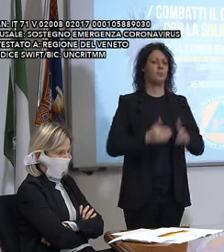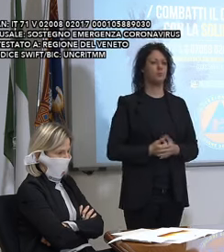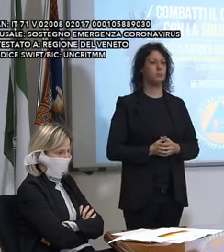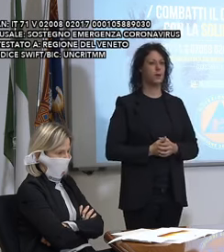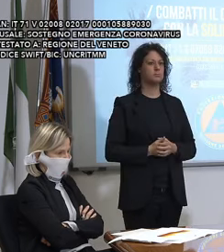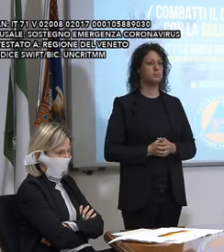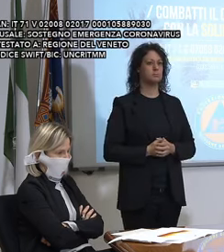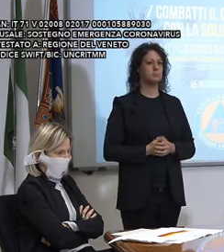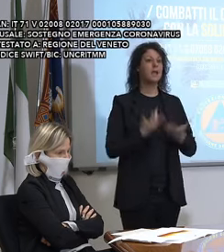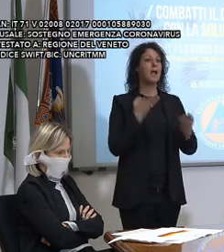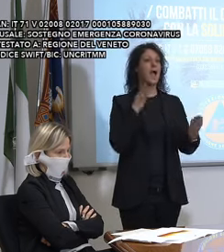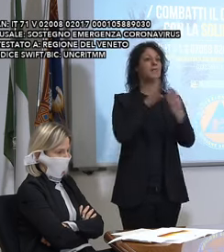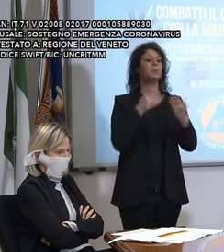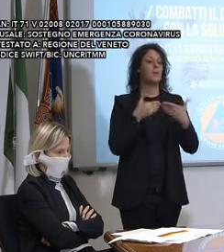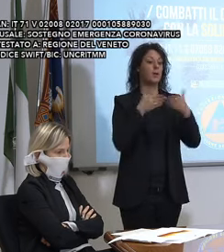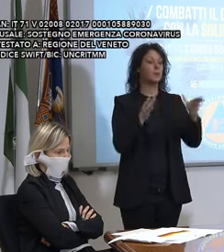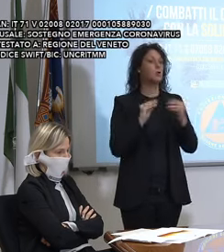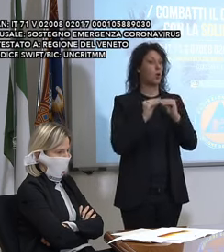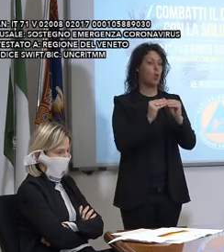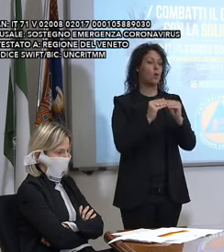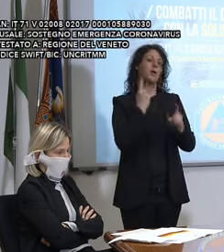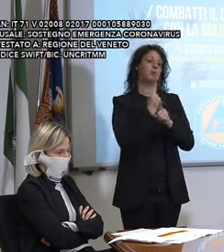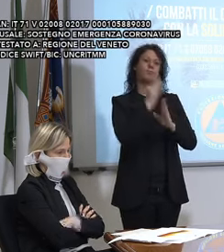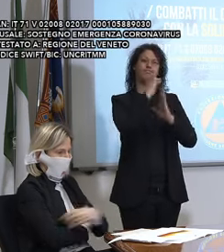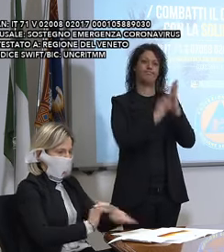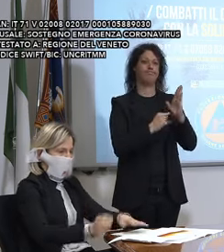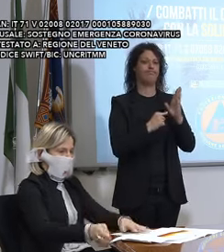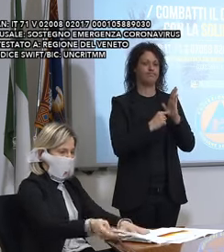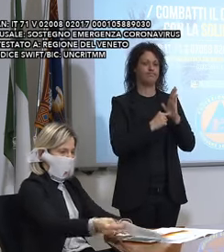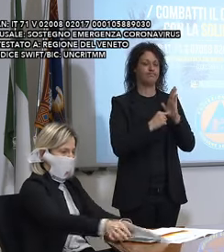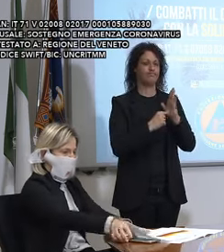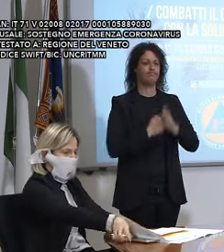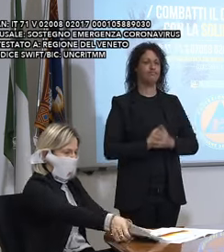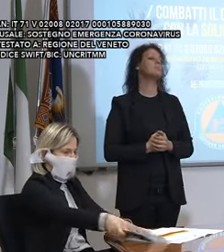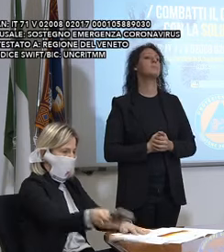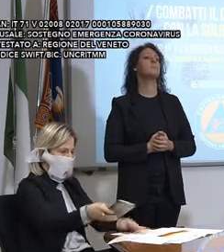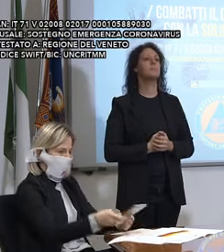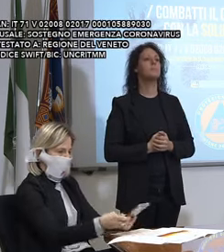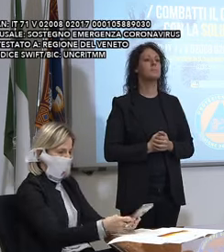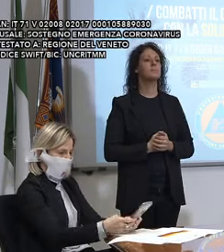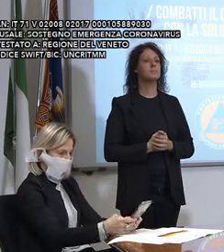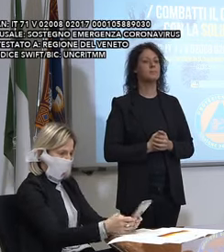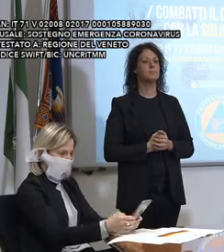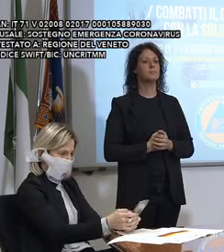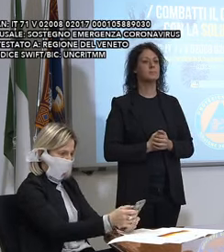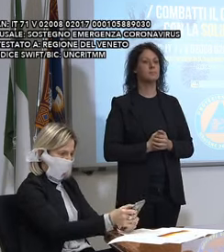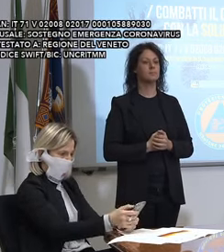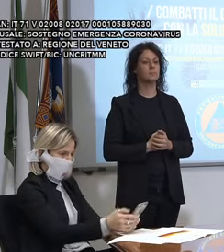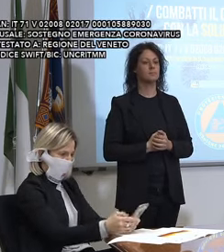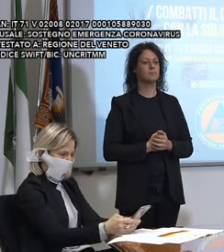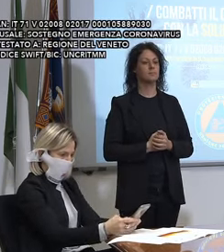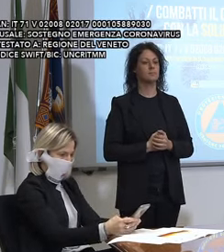L'affrontiamo con tutta una serie di misure, e non prescinde dal fatto, non prescinde dal fatto